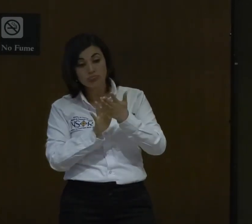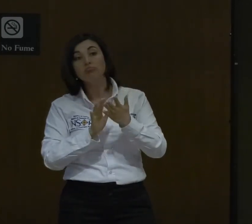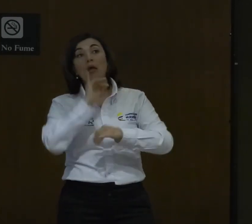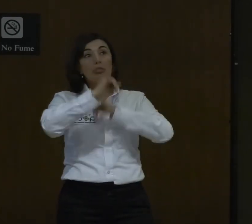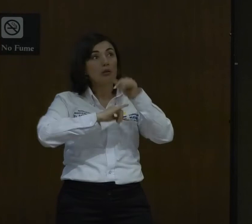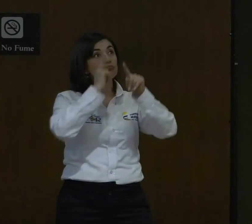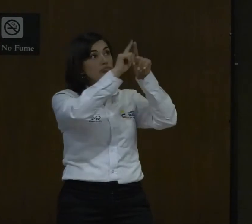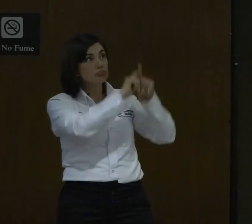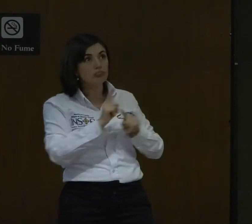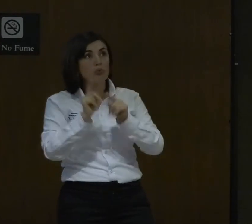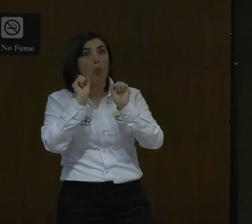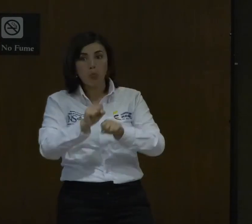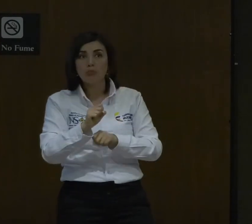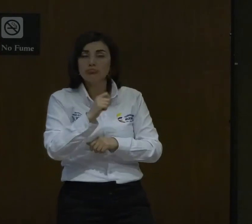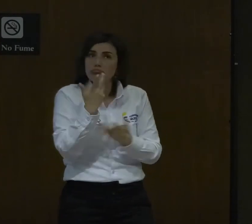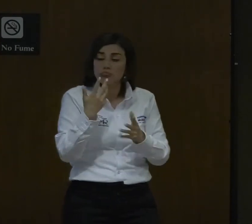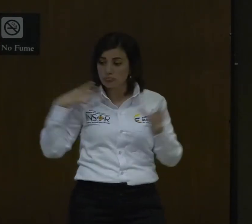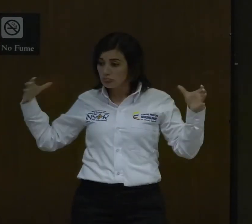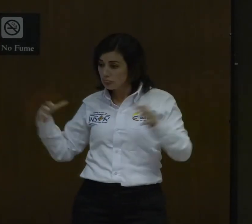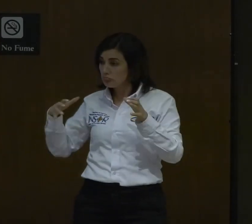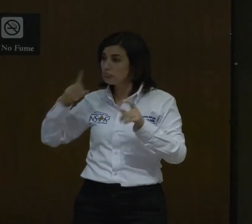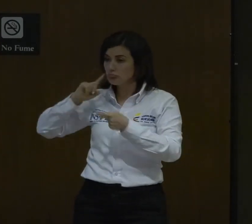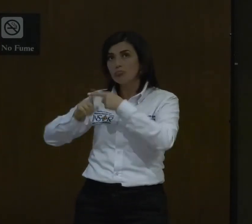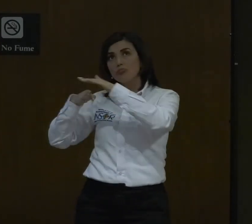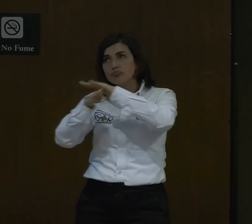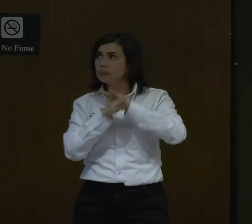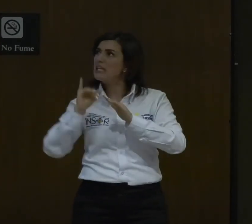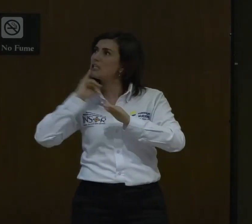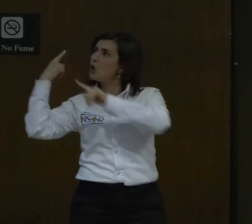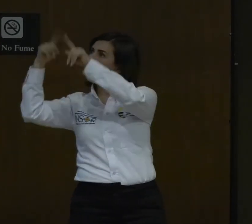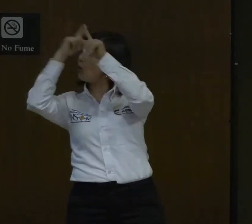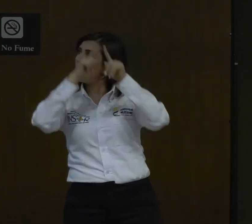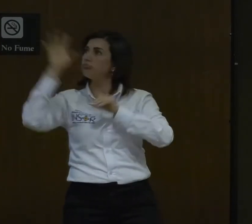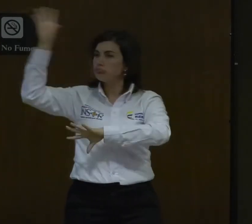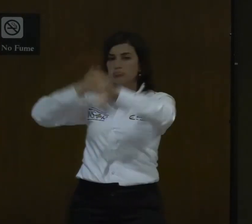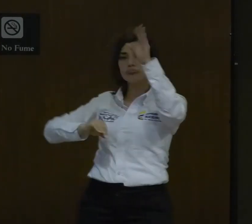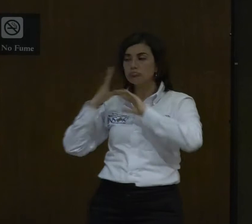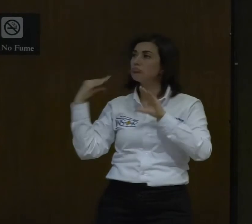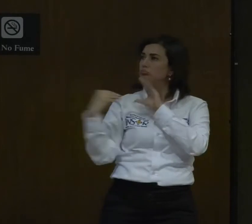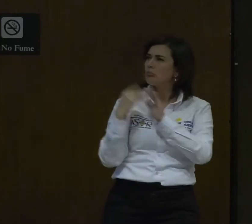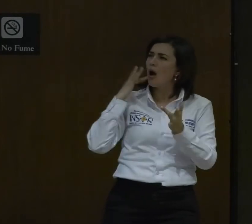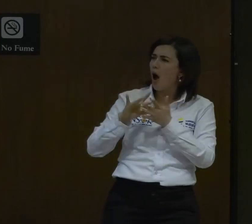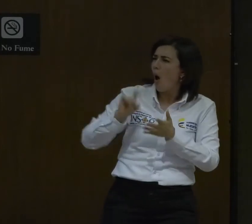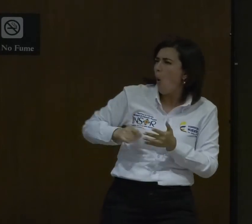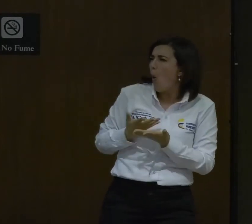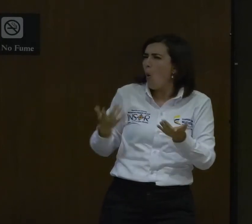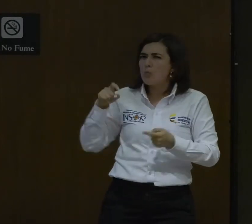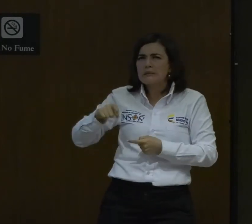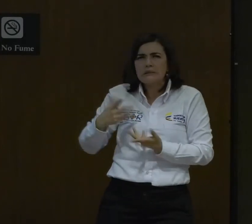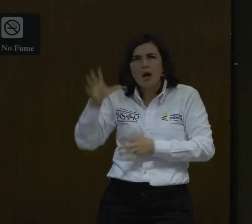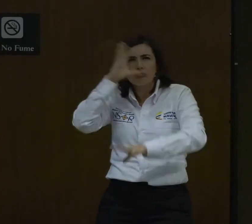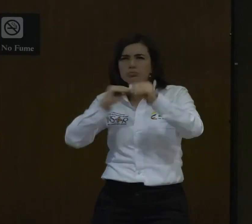extranjera en un ambiente que es completamente accesible y que se acomoda a sus necesidades